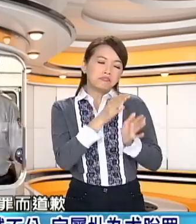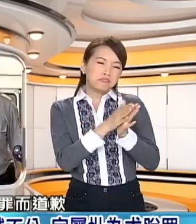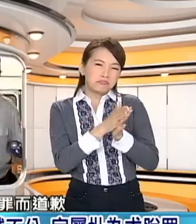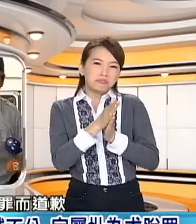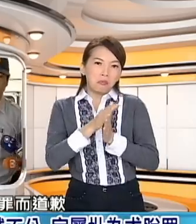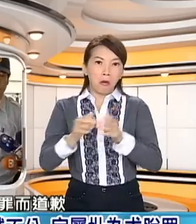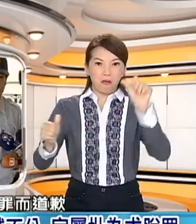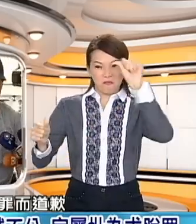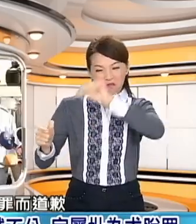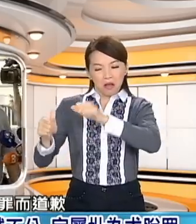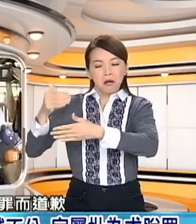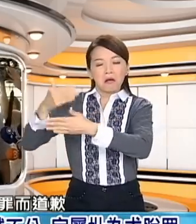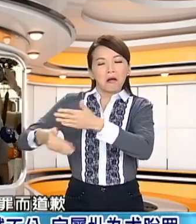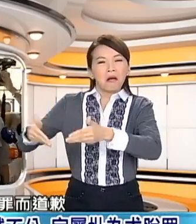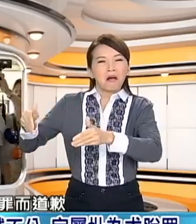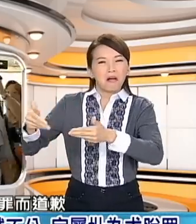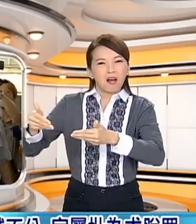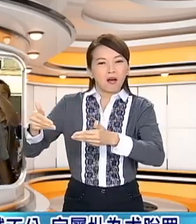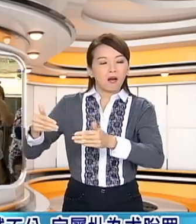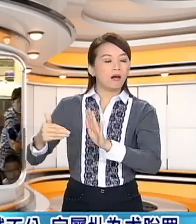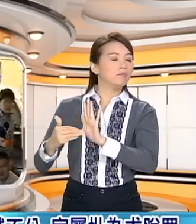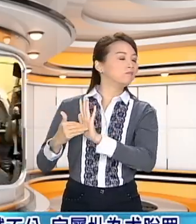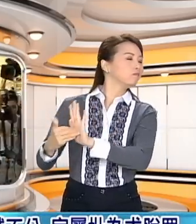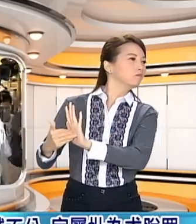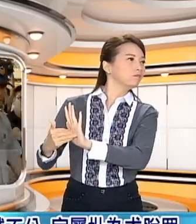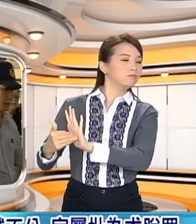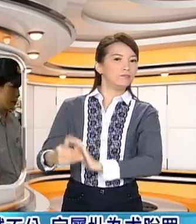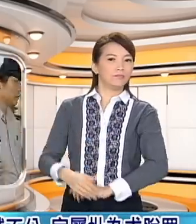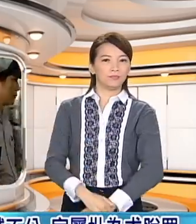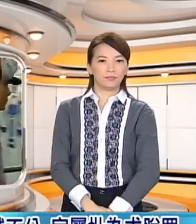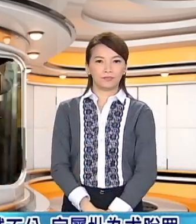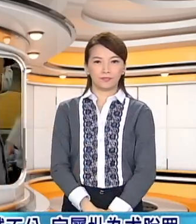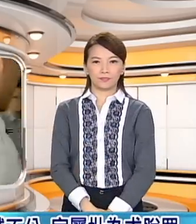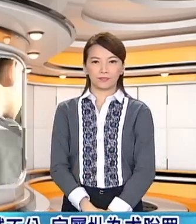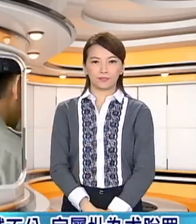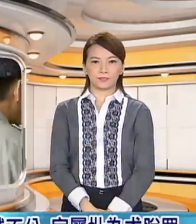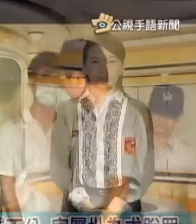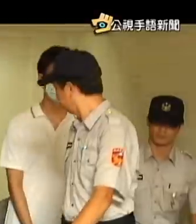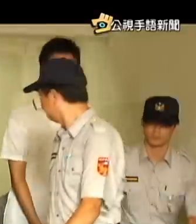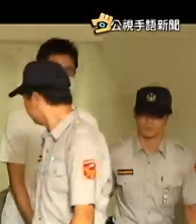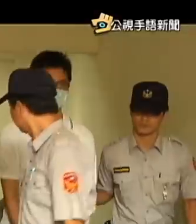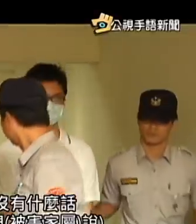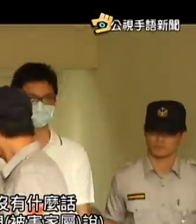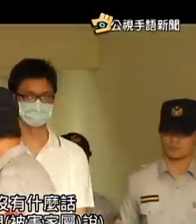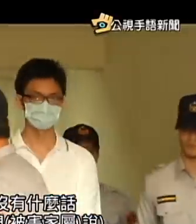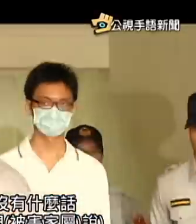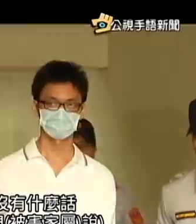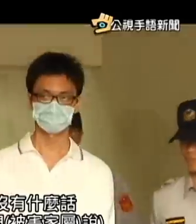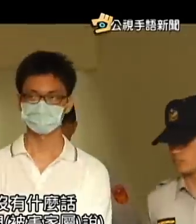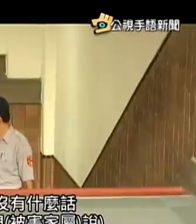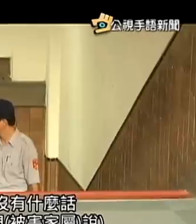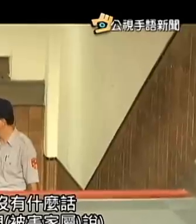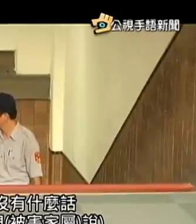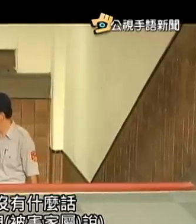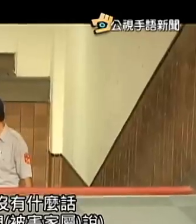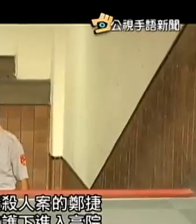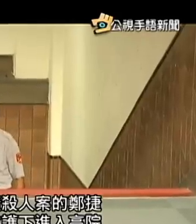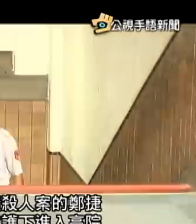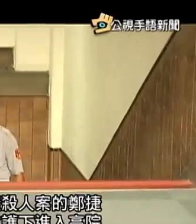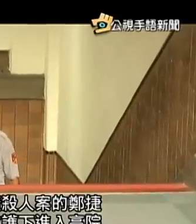是为了脱罪而道歉，拒绝接受。 有没有什么话想要跟他们说？ 犯下北捷杀人案的郑